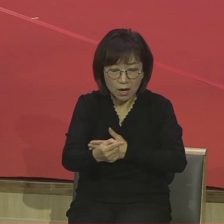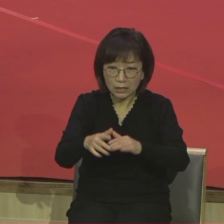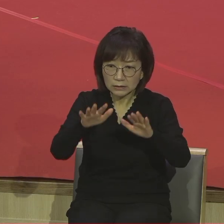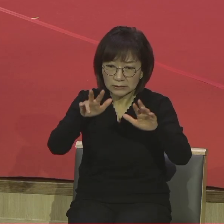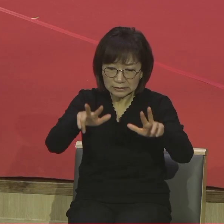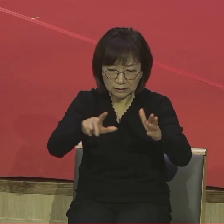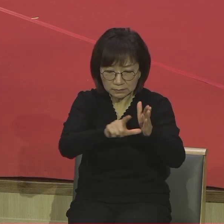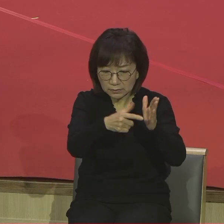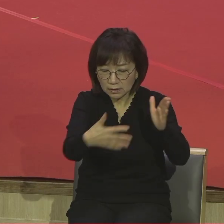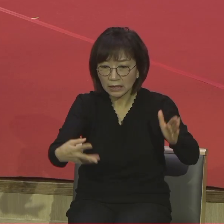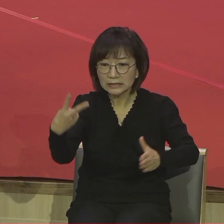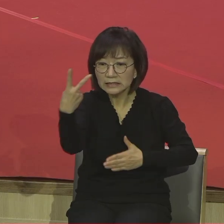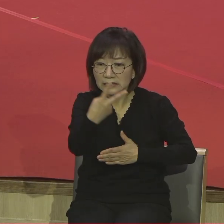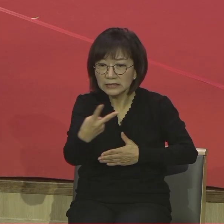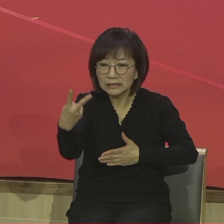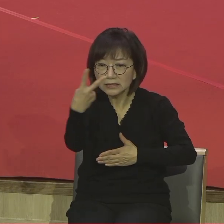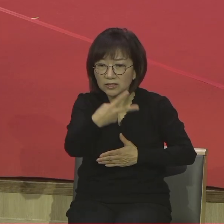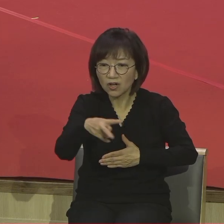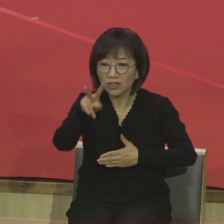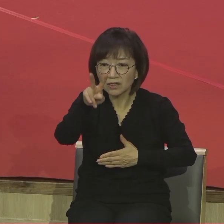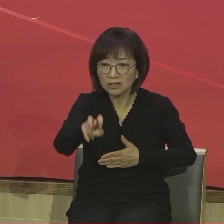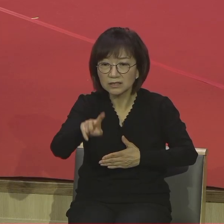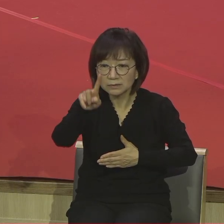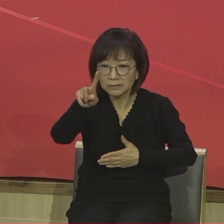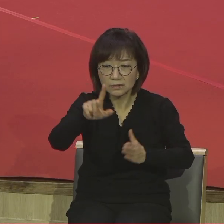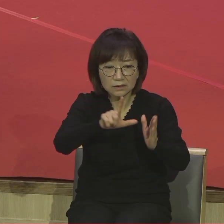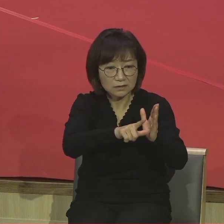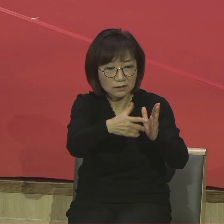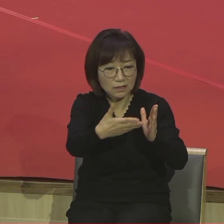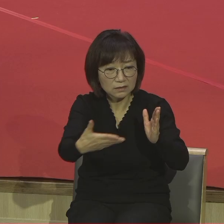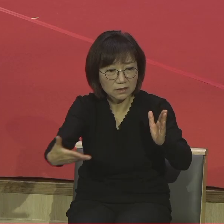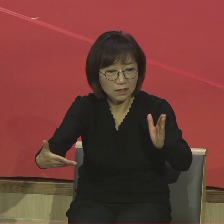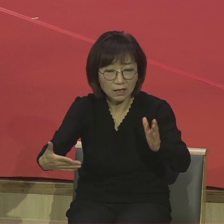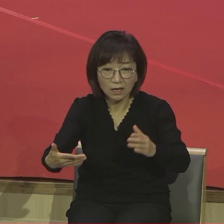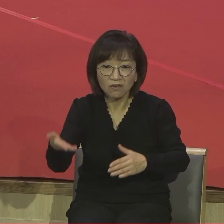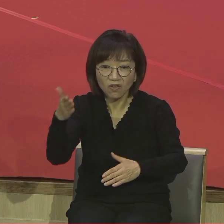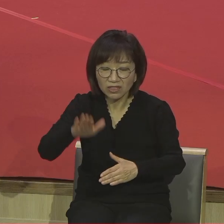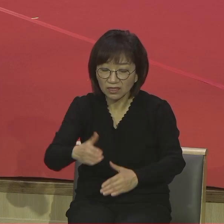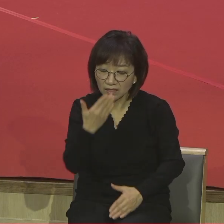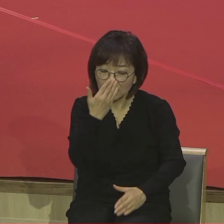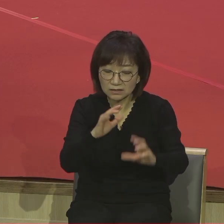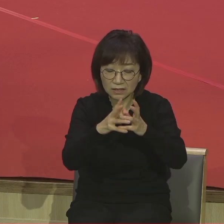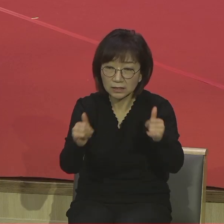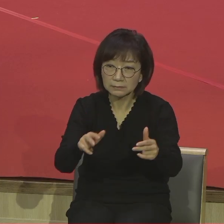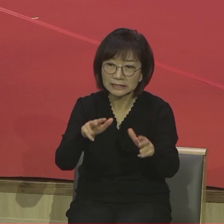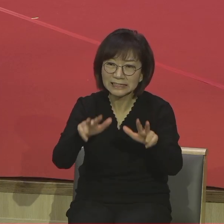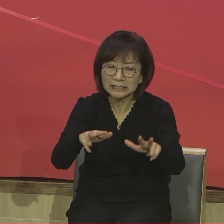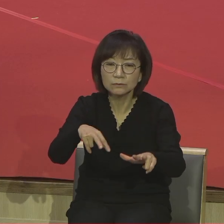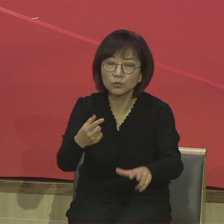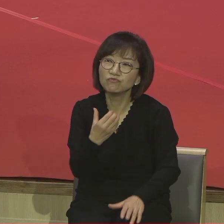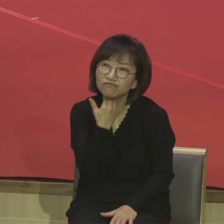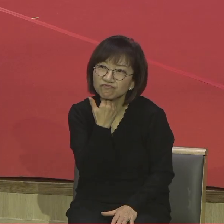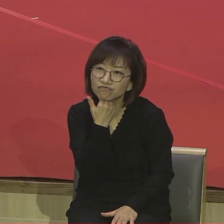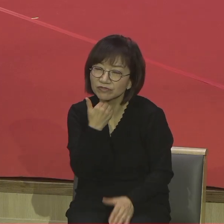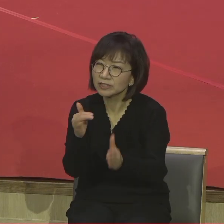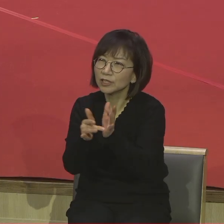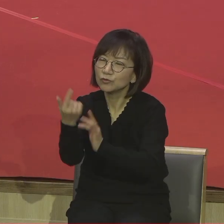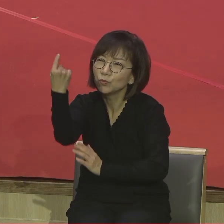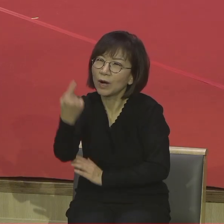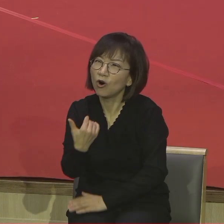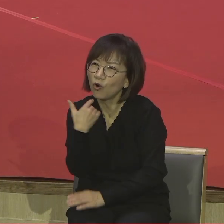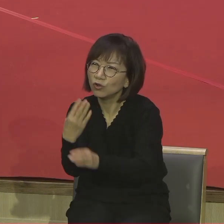2021년째인데 여전히 메시아를 기다리고 있습니다. 예수님께서 태어나신 베들레헴도